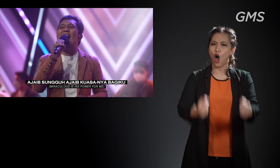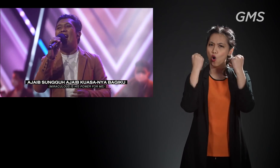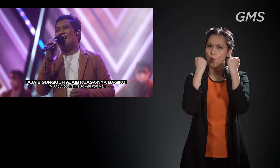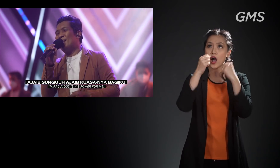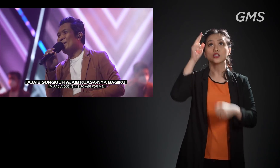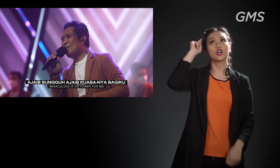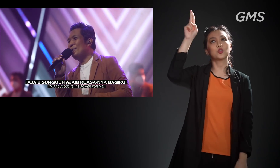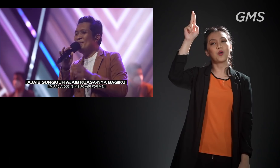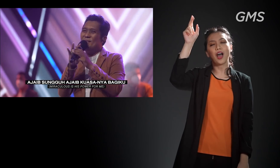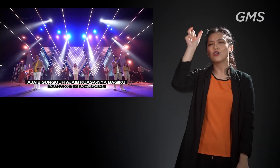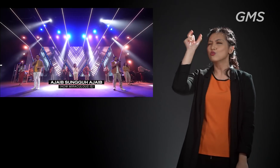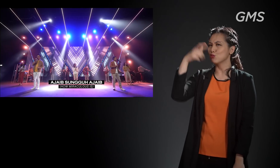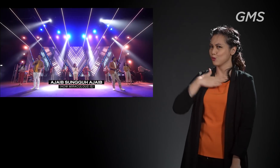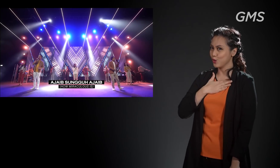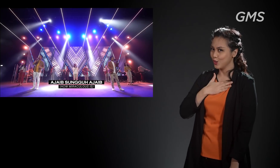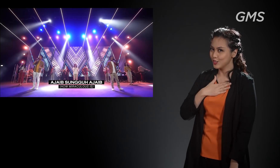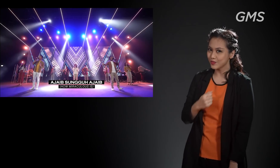kuasanya bagiku.